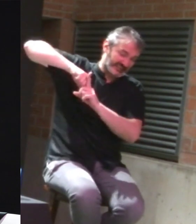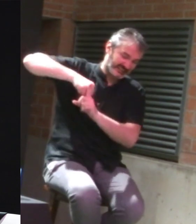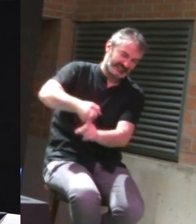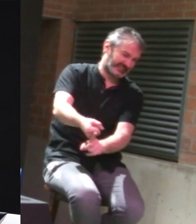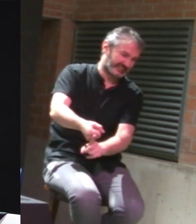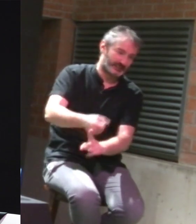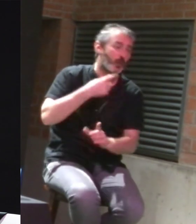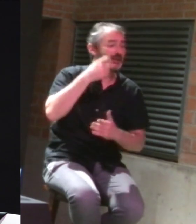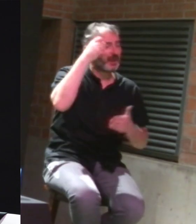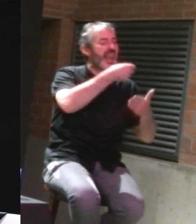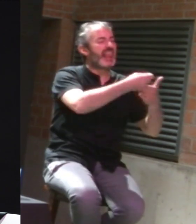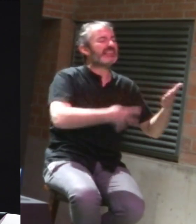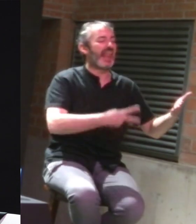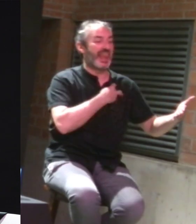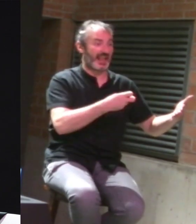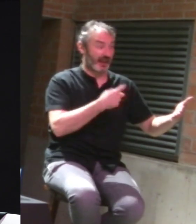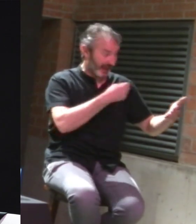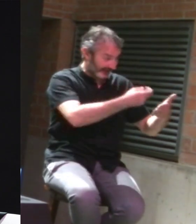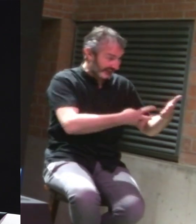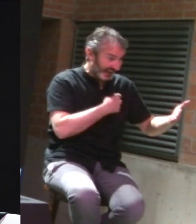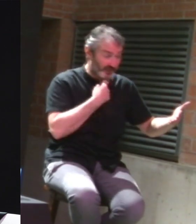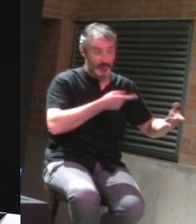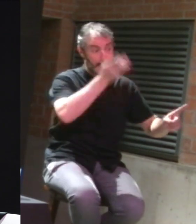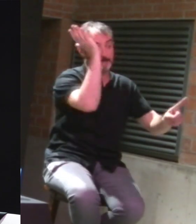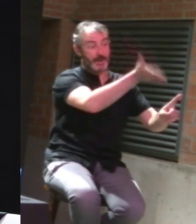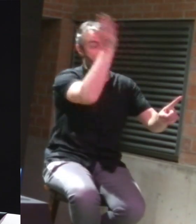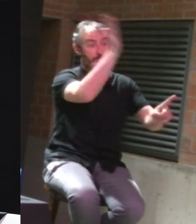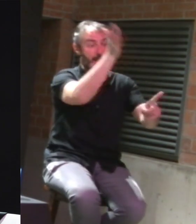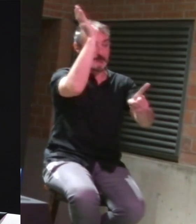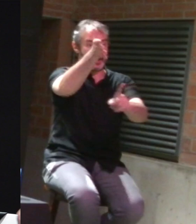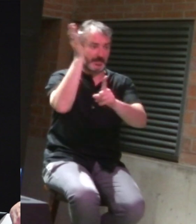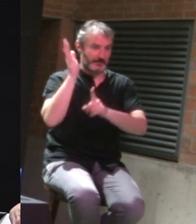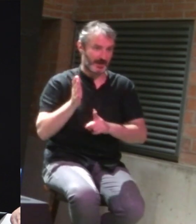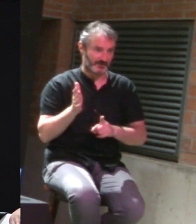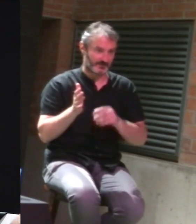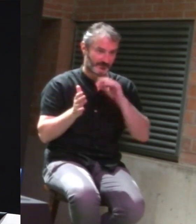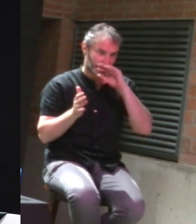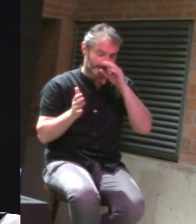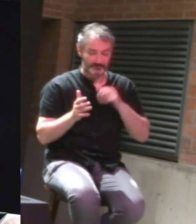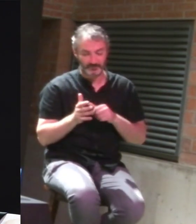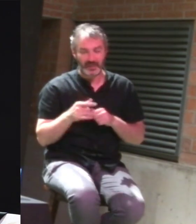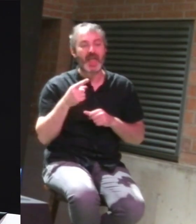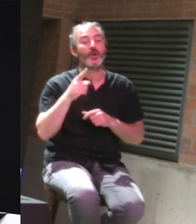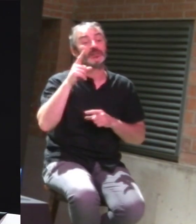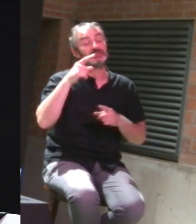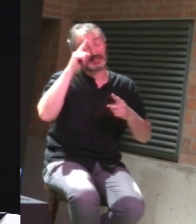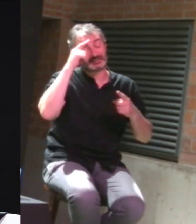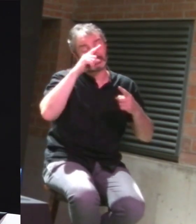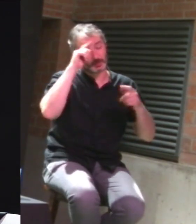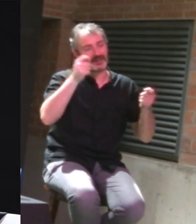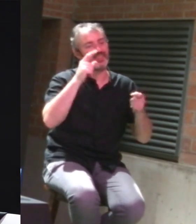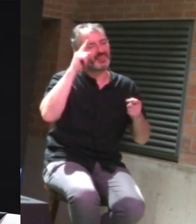aquestes llistes negres que abans la gent, no sé si heu sentit parlar, es parlava del pacte de la fam. Què era el pacte de la fam?